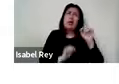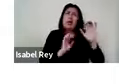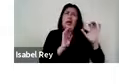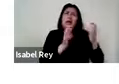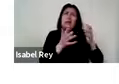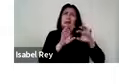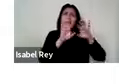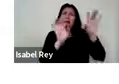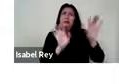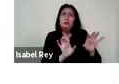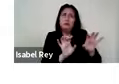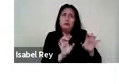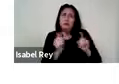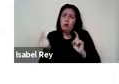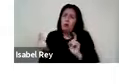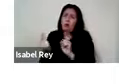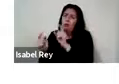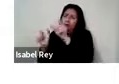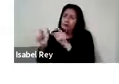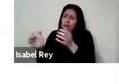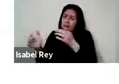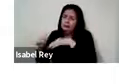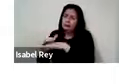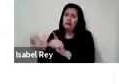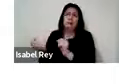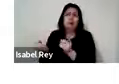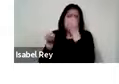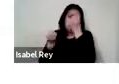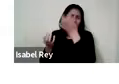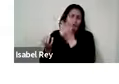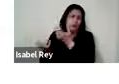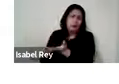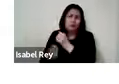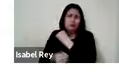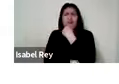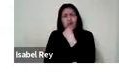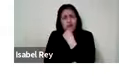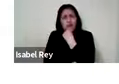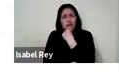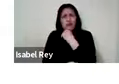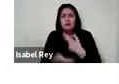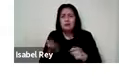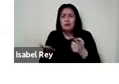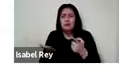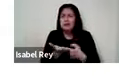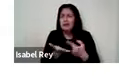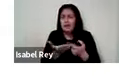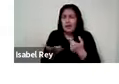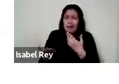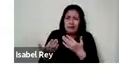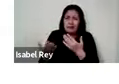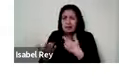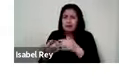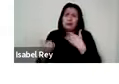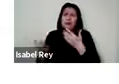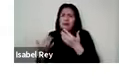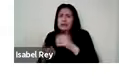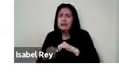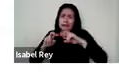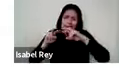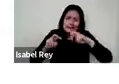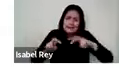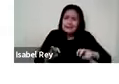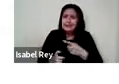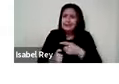virtual o presencial no es un espacio para transmitir información, sino para discutirla, para conversarla, para analizarla,